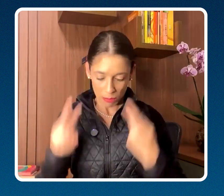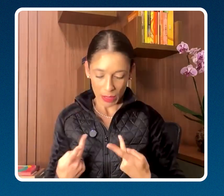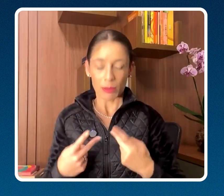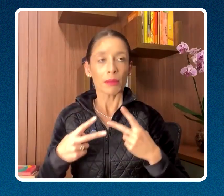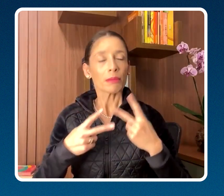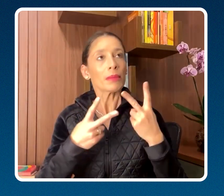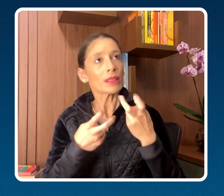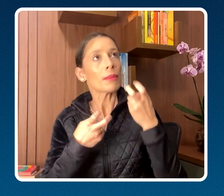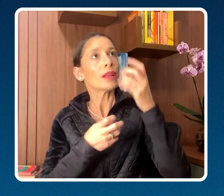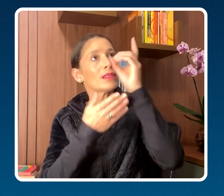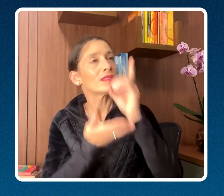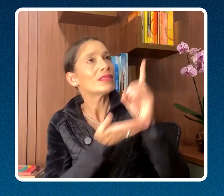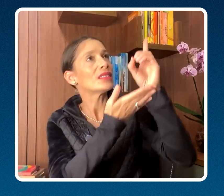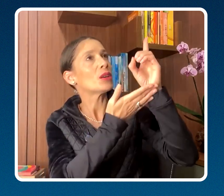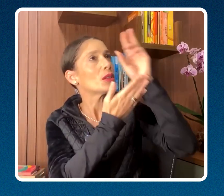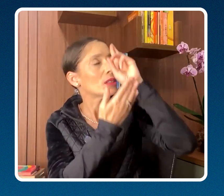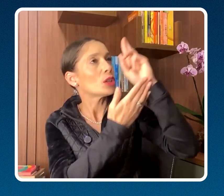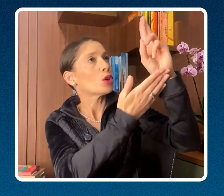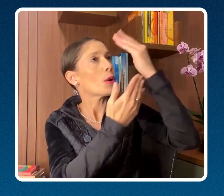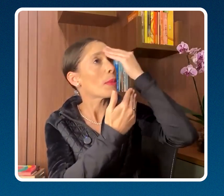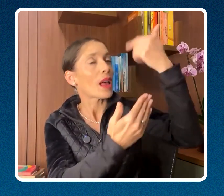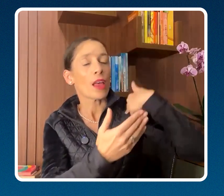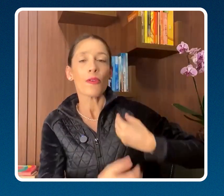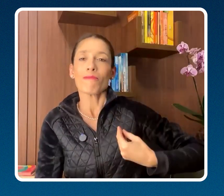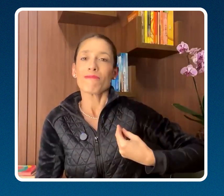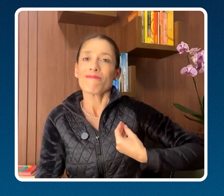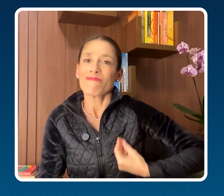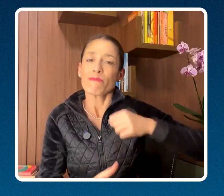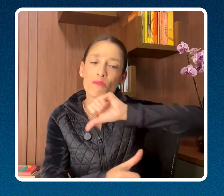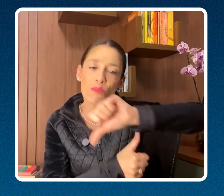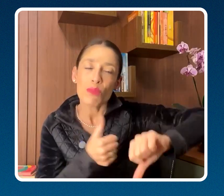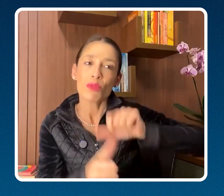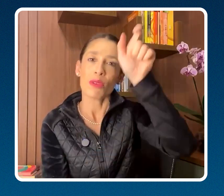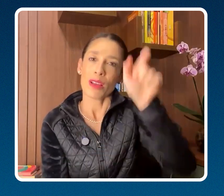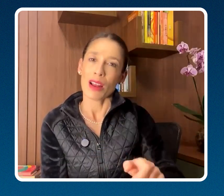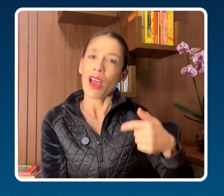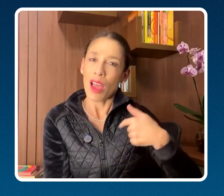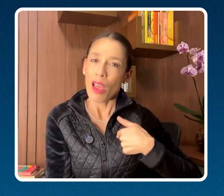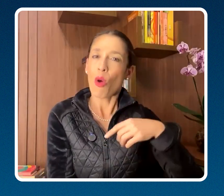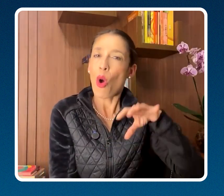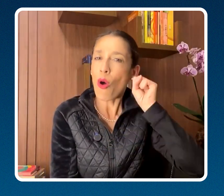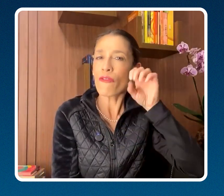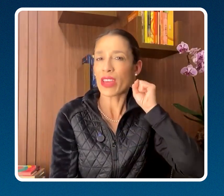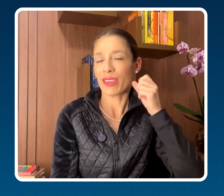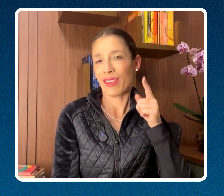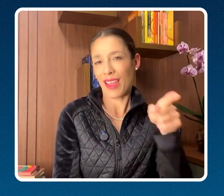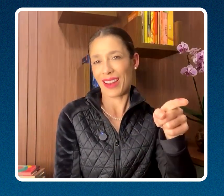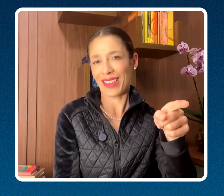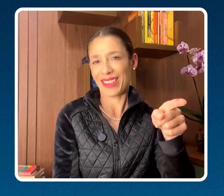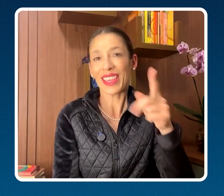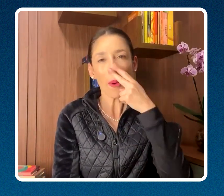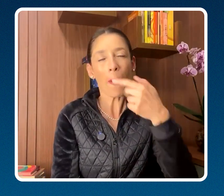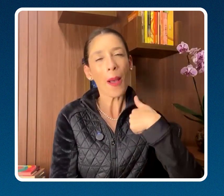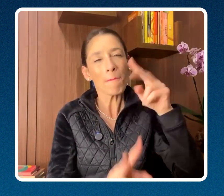Senhor, obrigado, porque eu fiz a diferença hoje na vida dessa pessoa. Eu ouvi ele hoje. Mesmo sem eu estar na clínica, sem eu estar lá atendendo